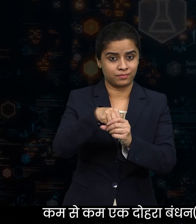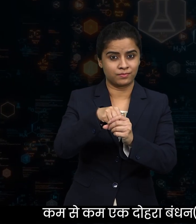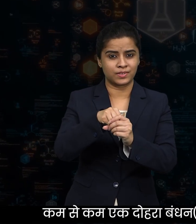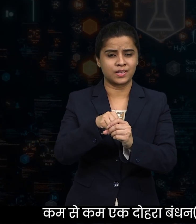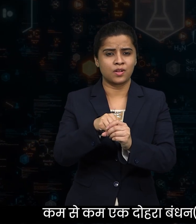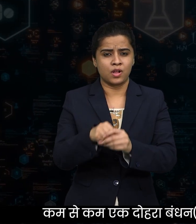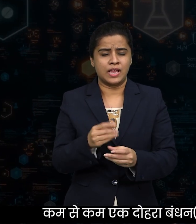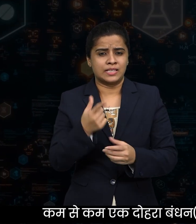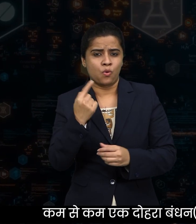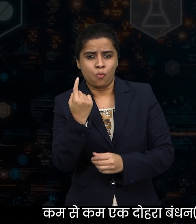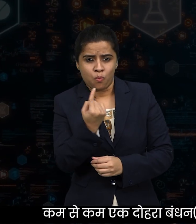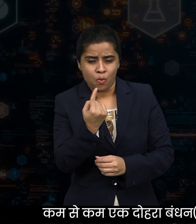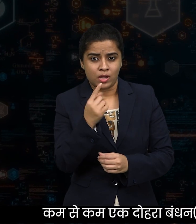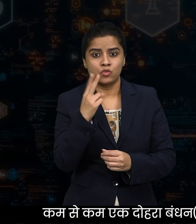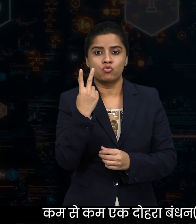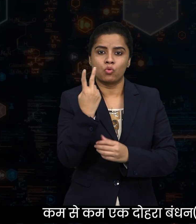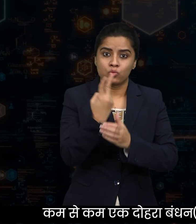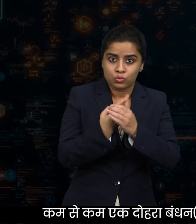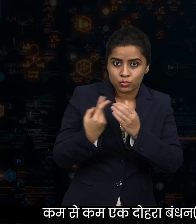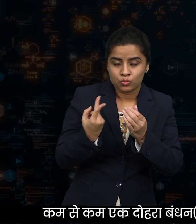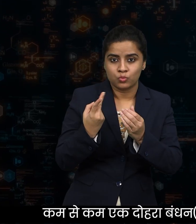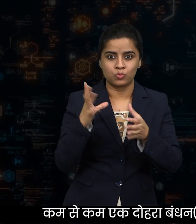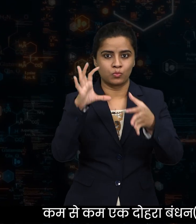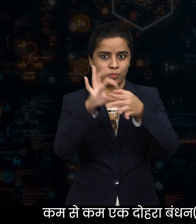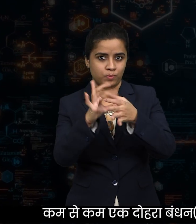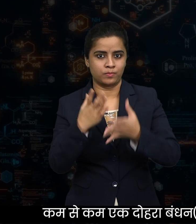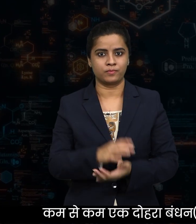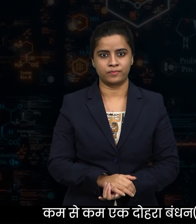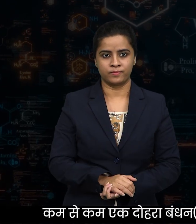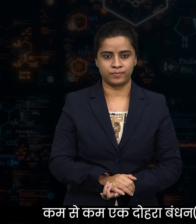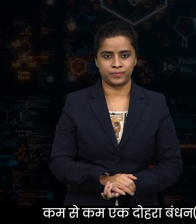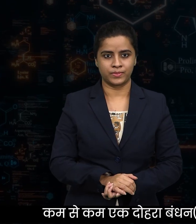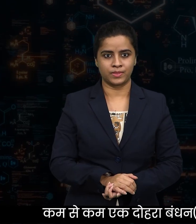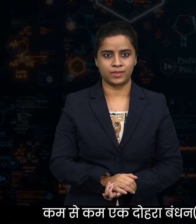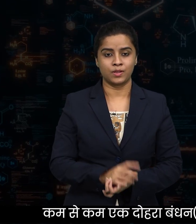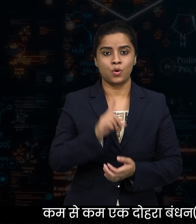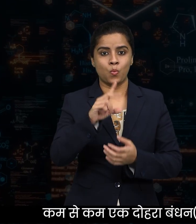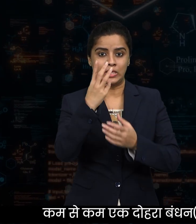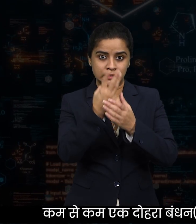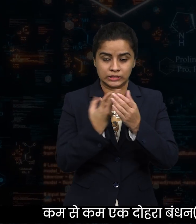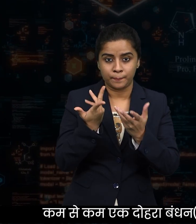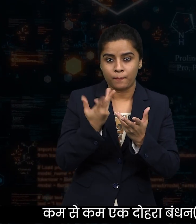एक दोहरा बंधन C=C या एक त्रिक बंधन C=C होता